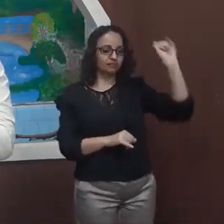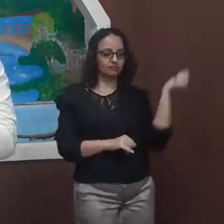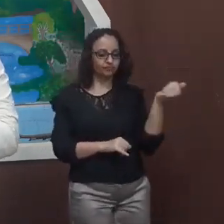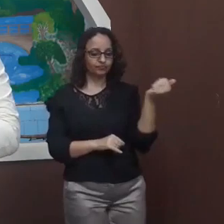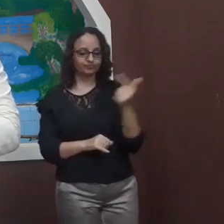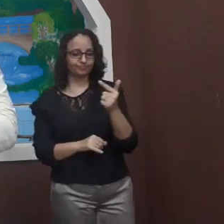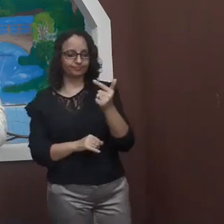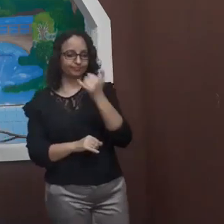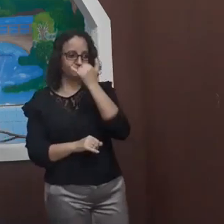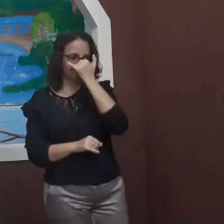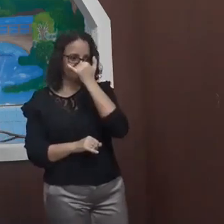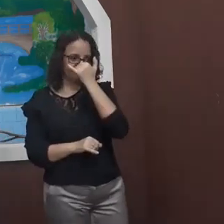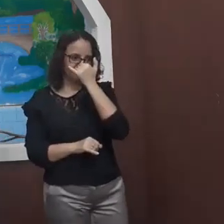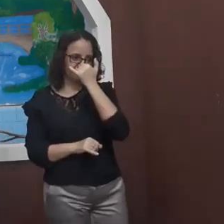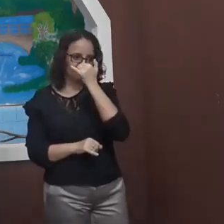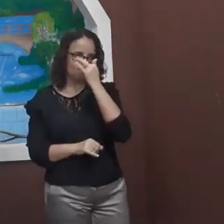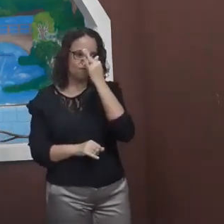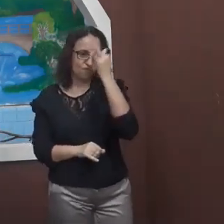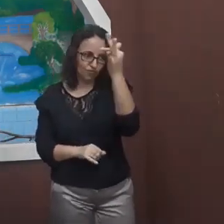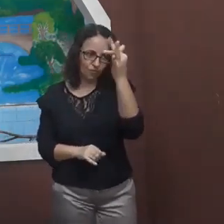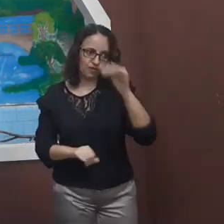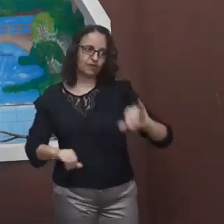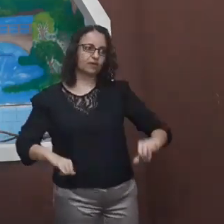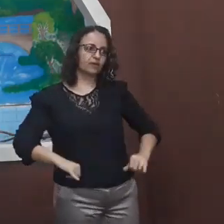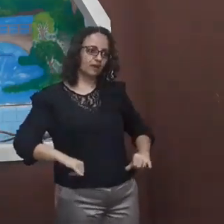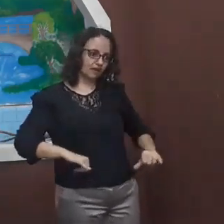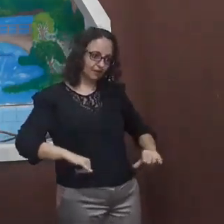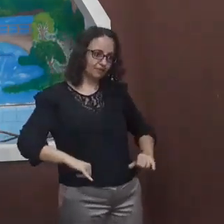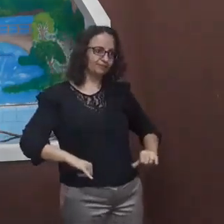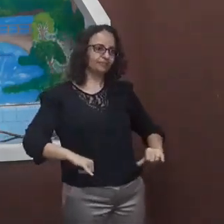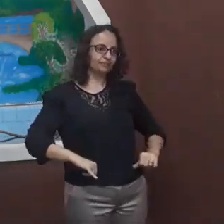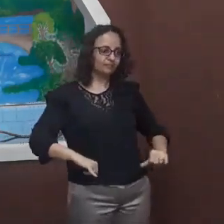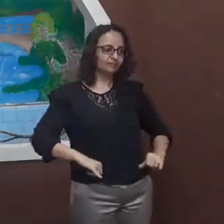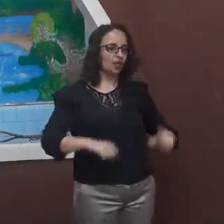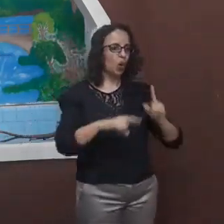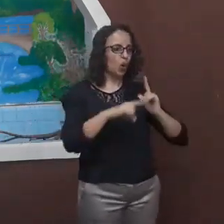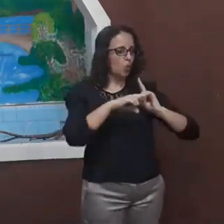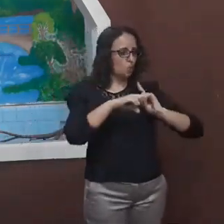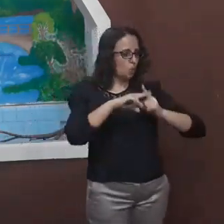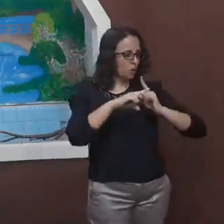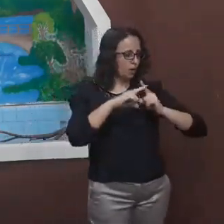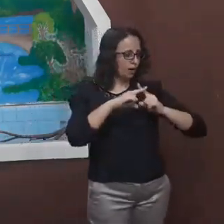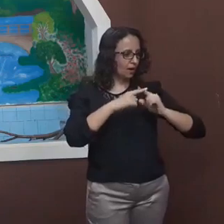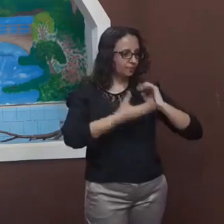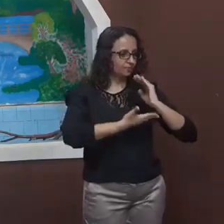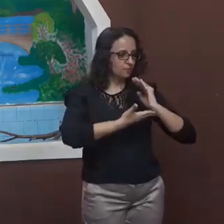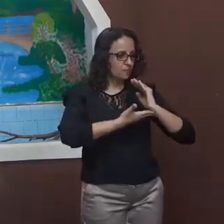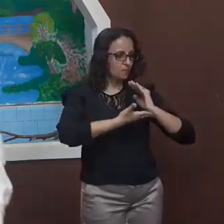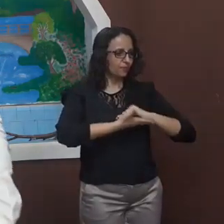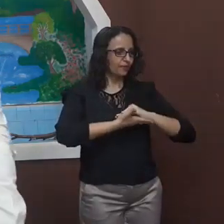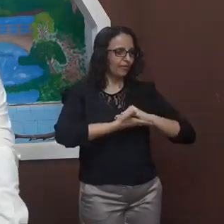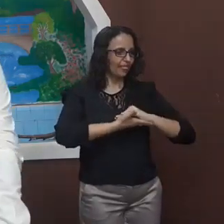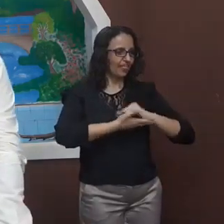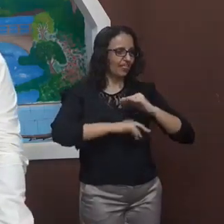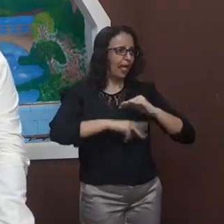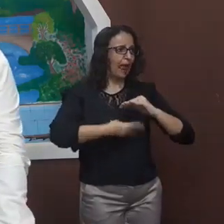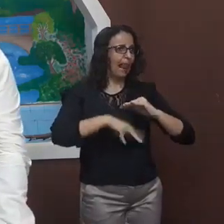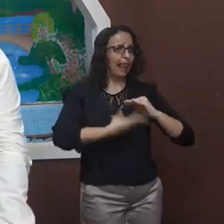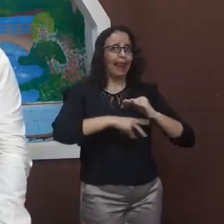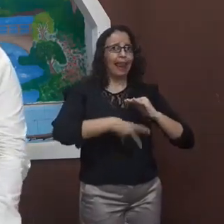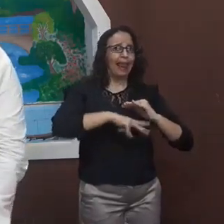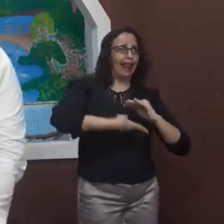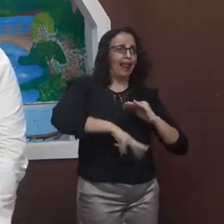do que se debater na armadilha, preso pelo diabo. Seja inteligente, meu